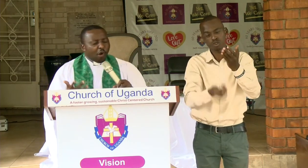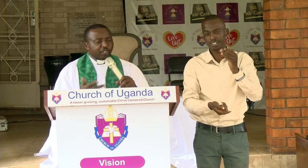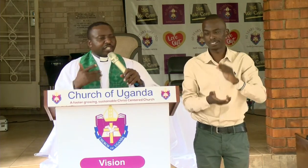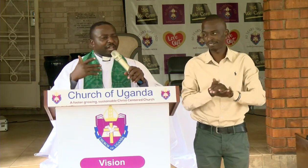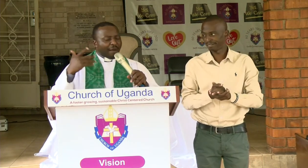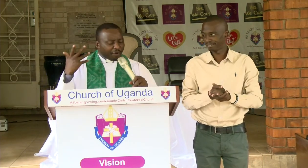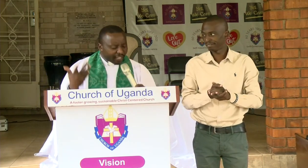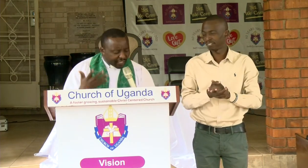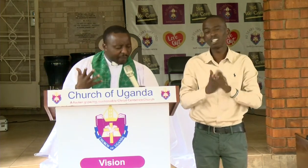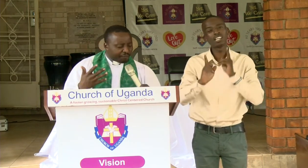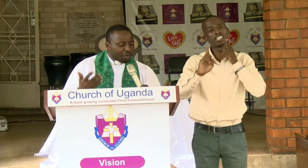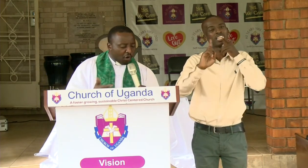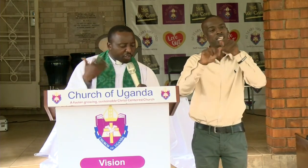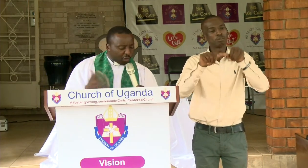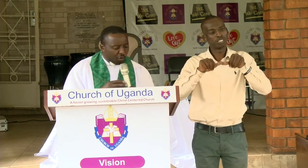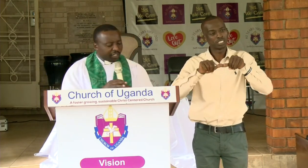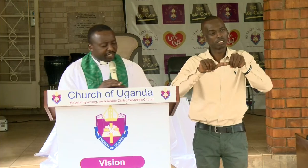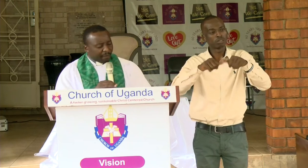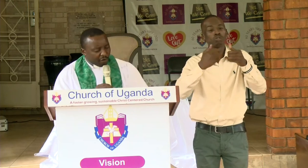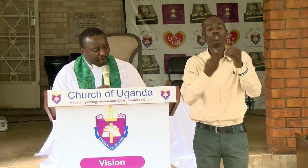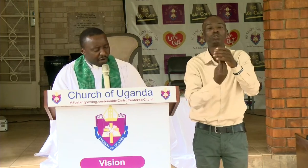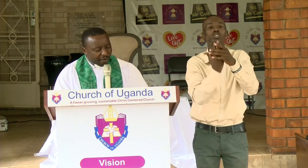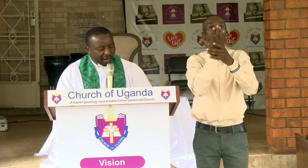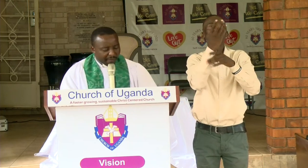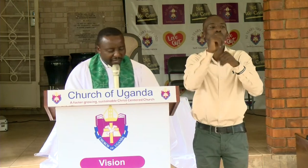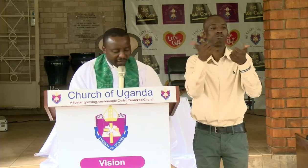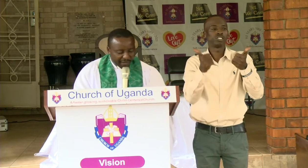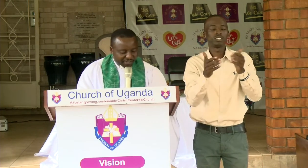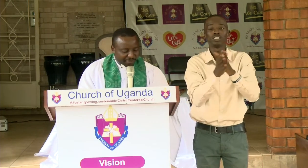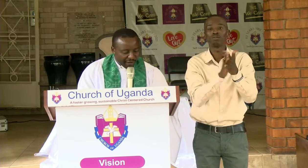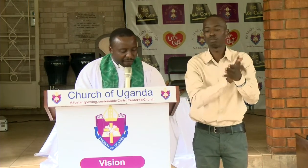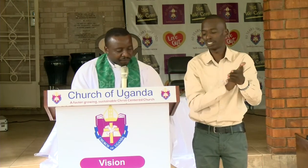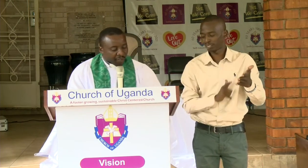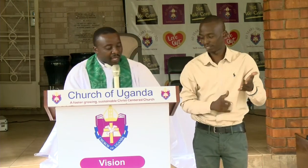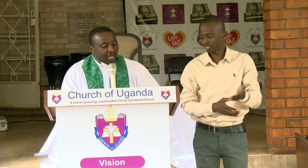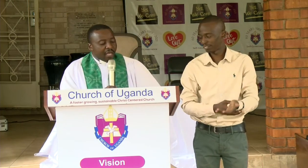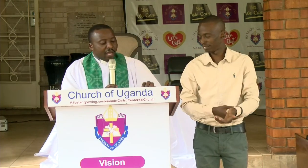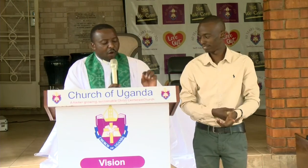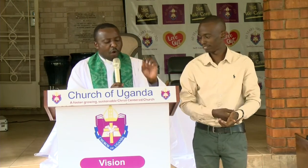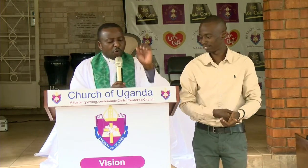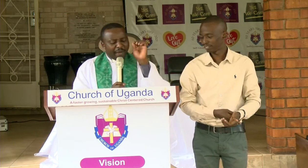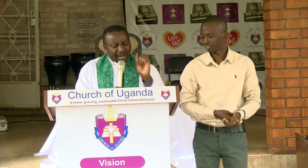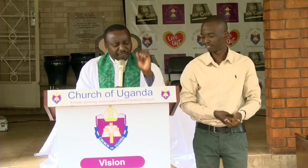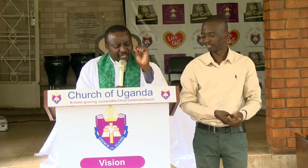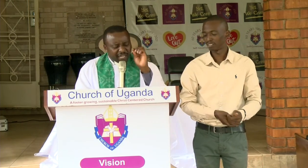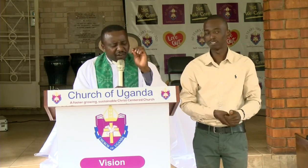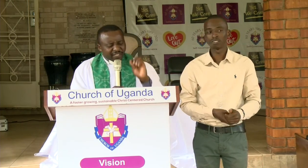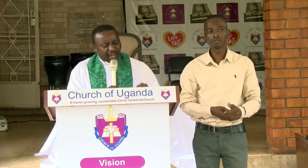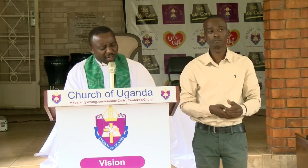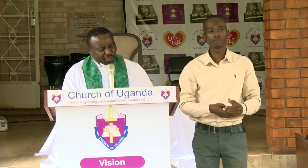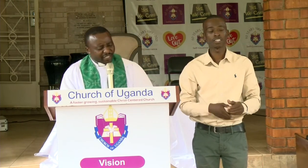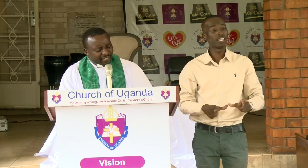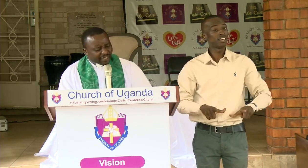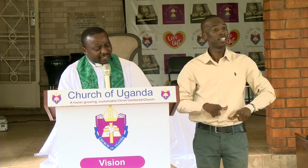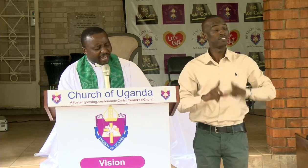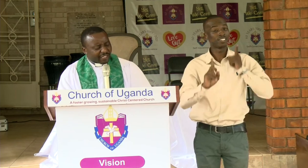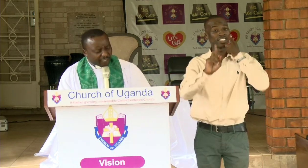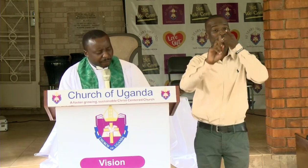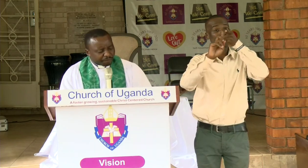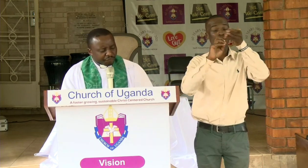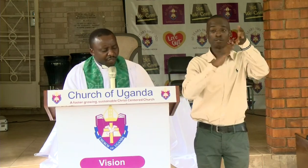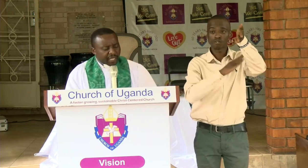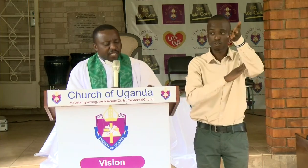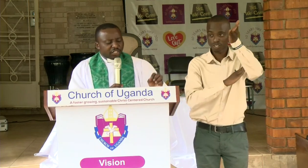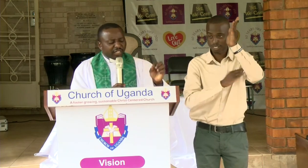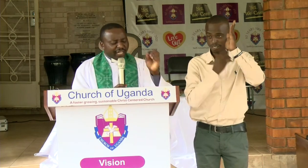ekyo okitambuliddemu, okikuliddemu? Mukama yeebazibwe. Okubeera mu kigendererwa kya Katonda kitegeeza